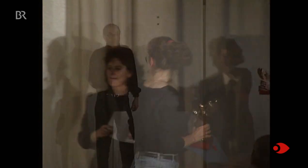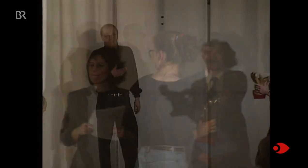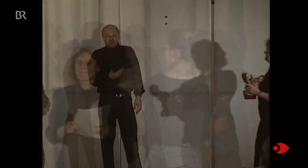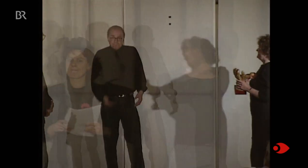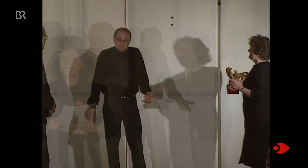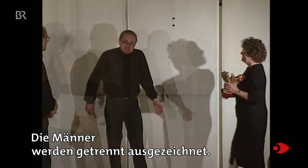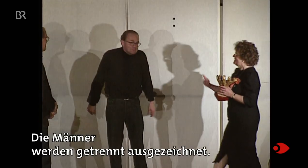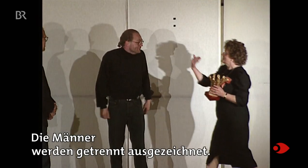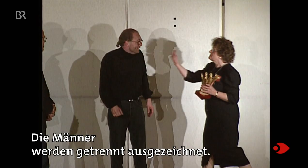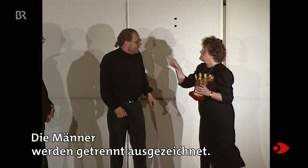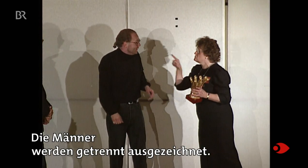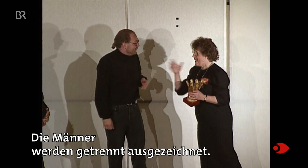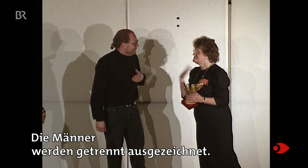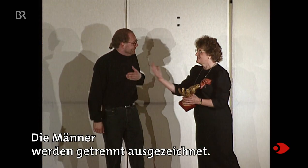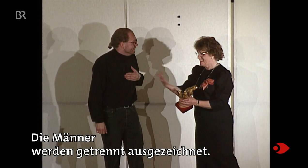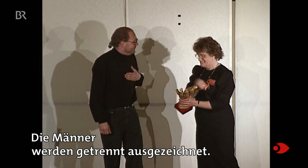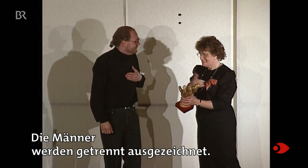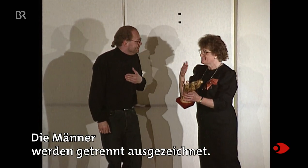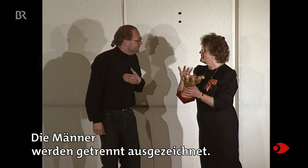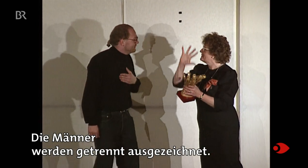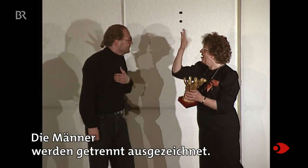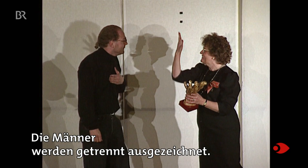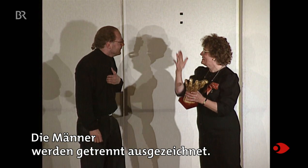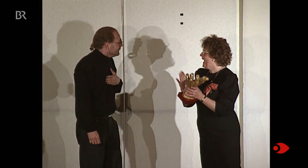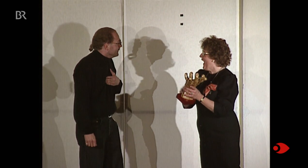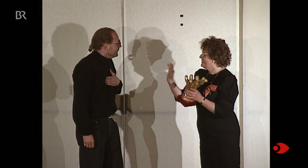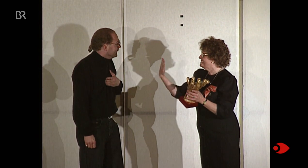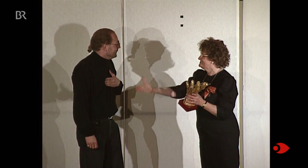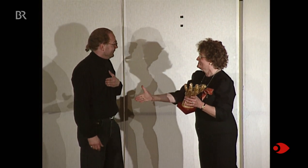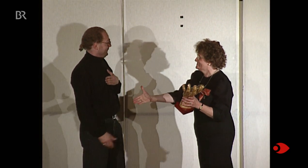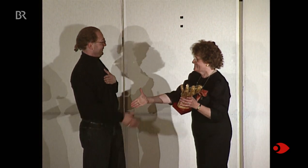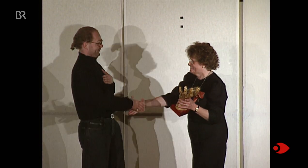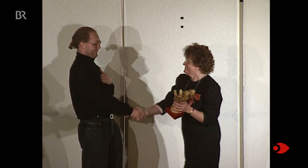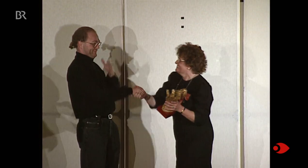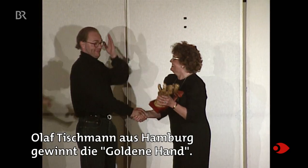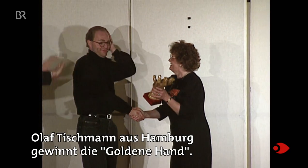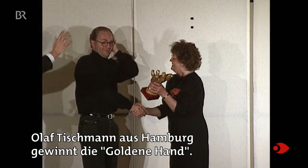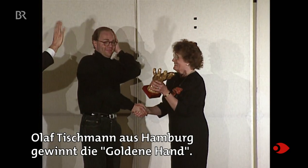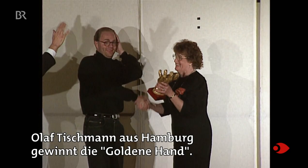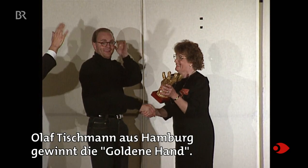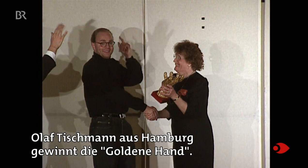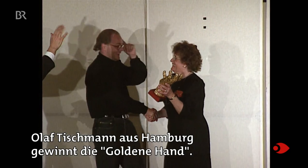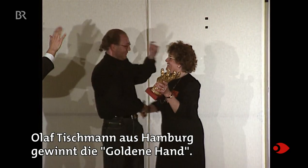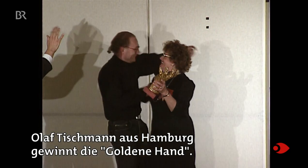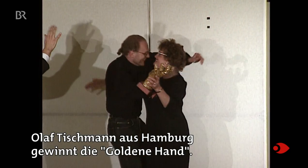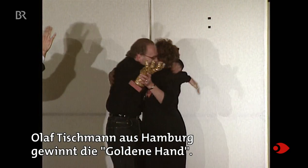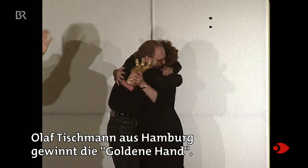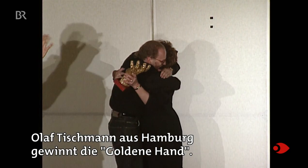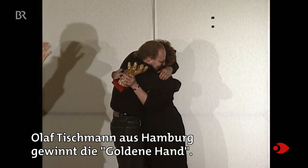Die Männer werden getrennt ausgezeichnet. Olaf Tischmann aus Hamburg gewinnt